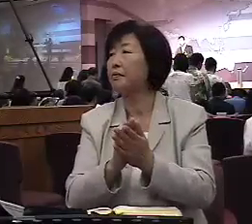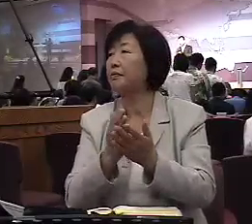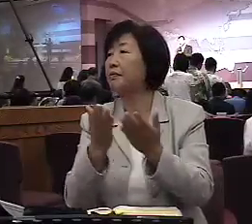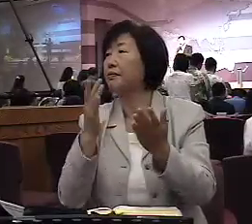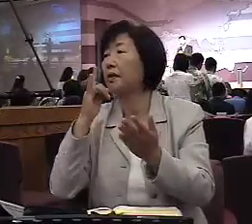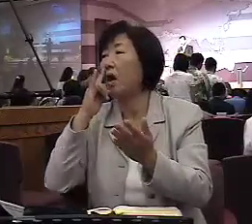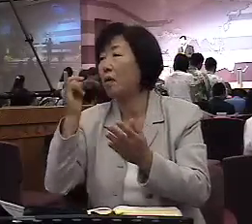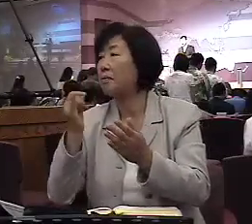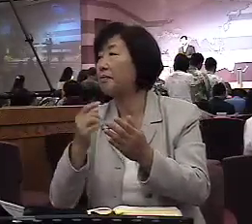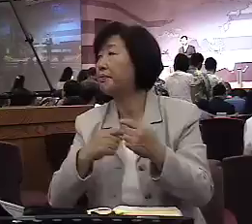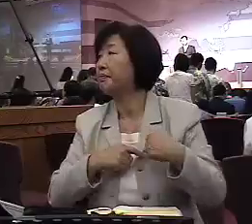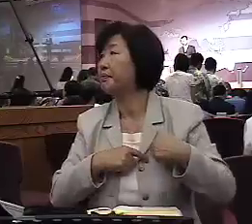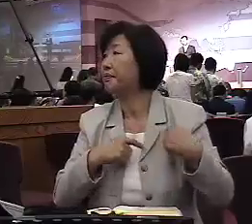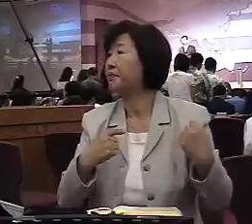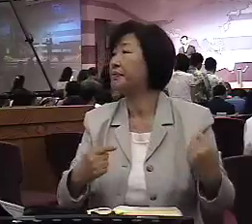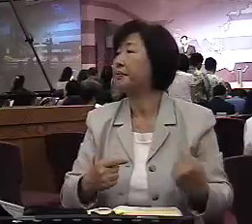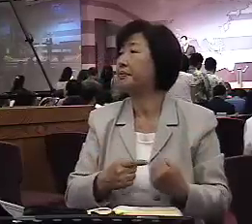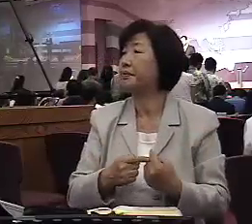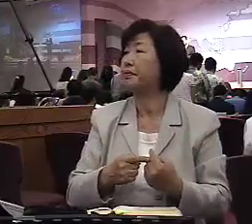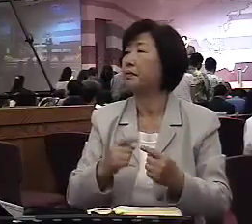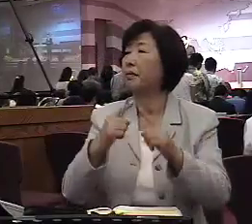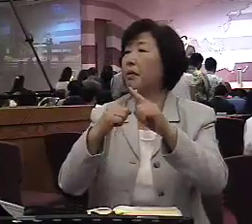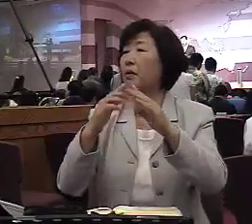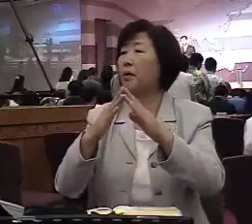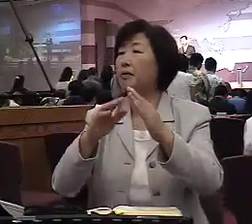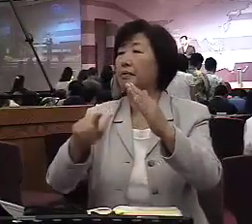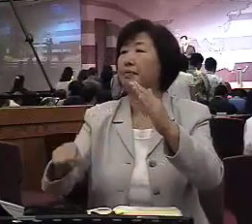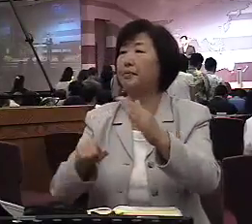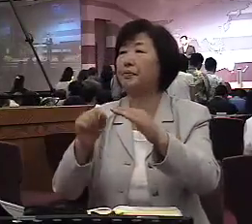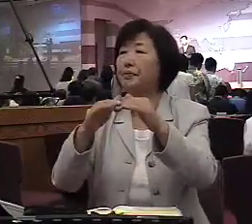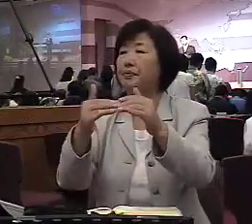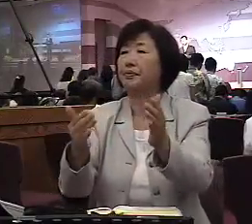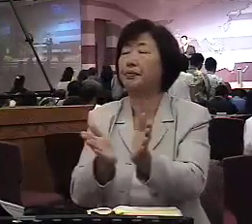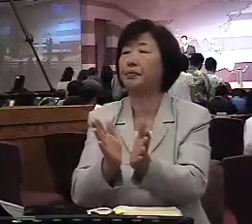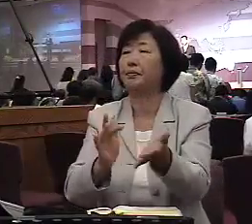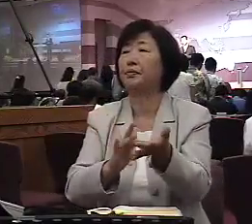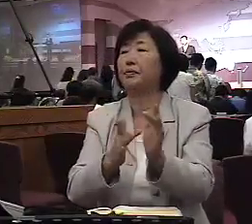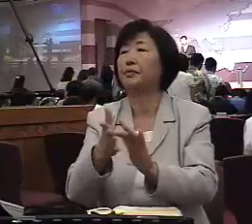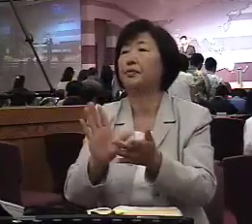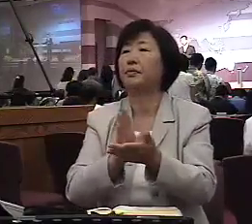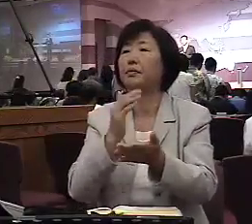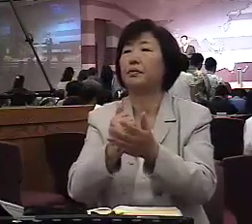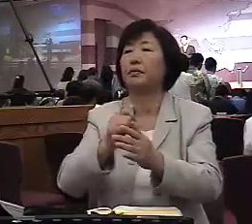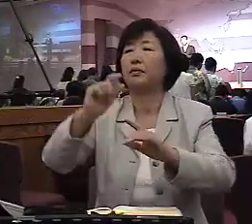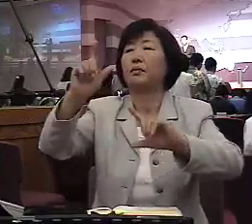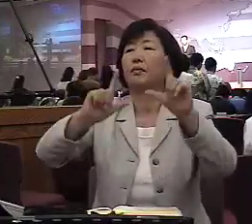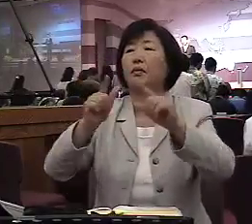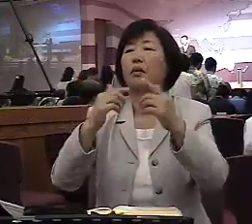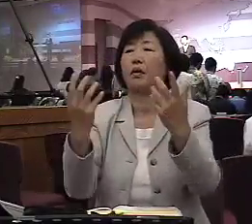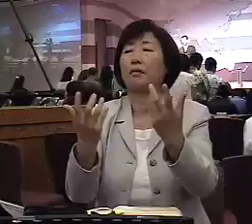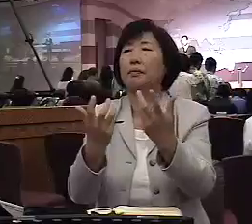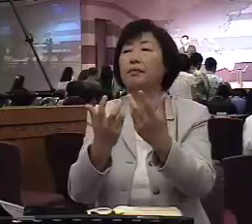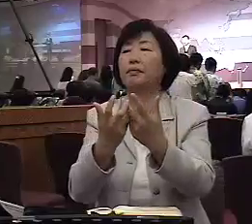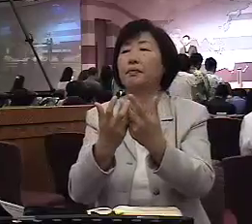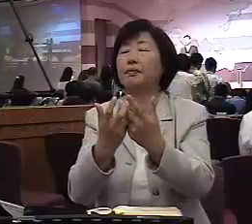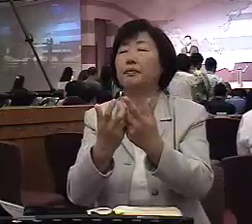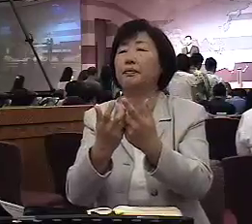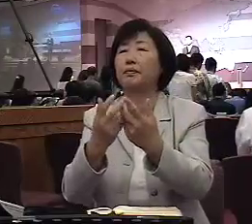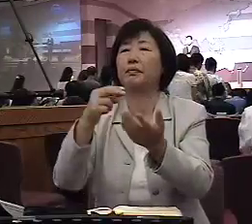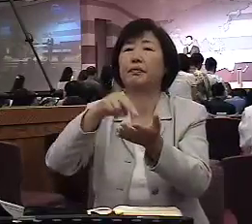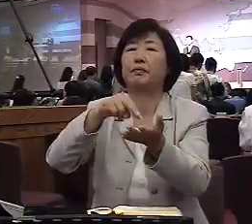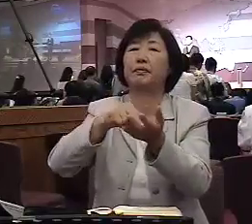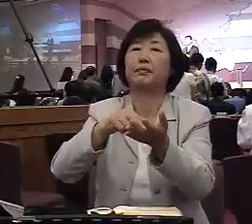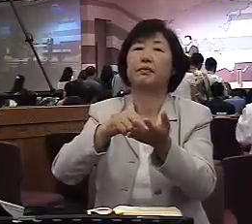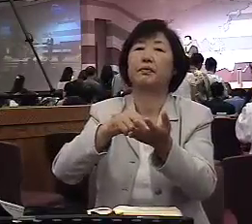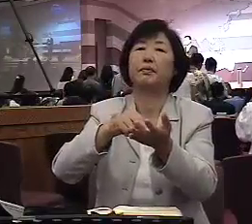이분들의 어미의 심장이 있어야 우리 교회 안의 모든 공동체가 예수 그리스도의 형상으로 가득 차게 될 것입니다. 우리 서 계신